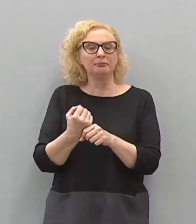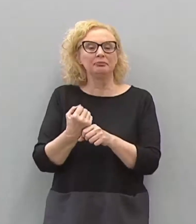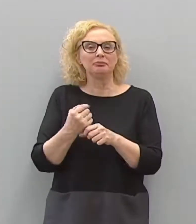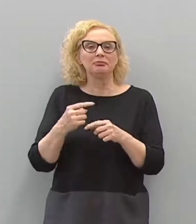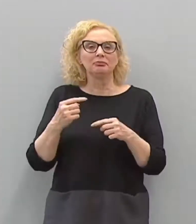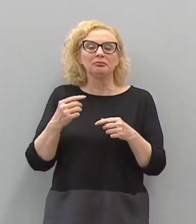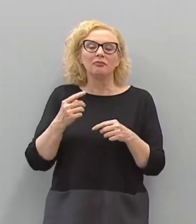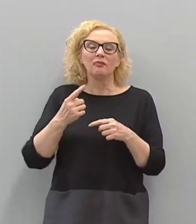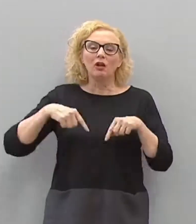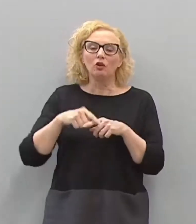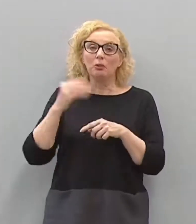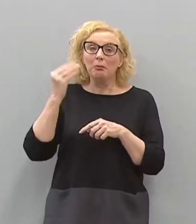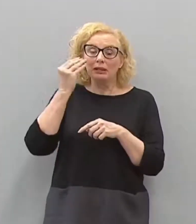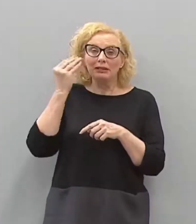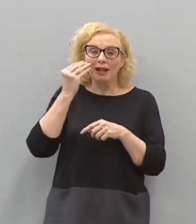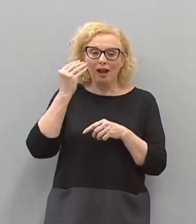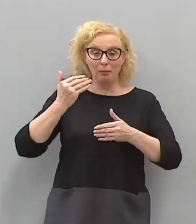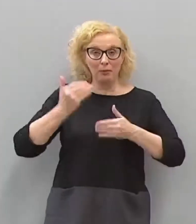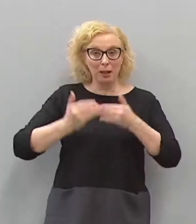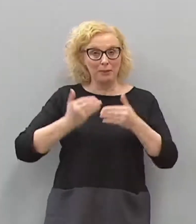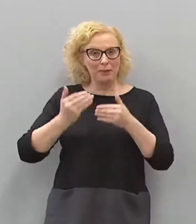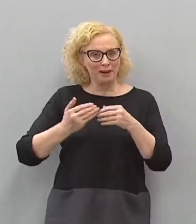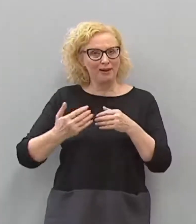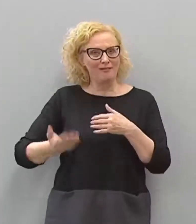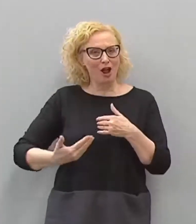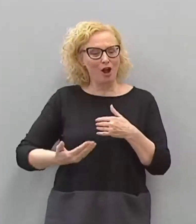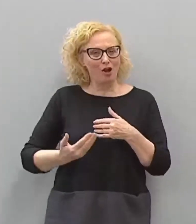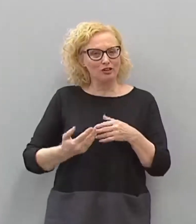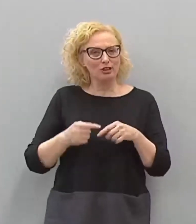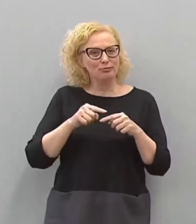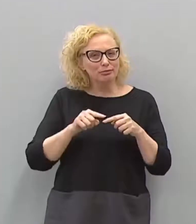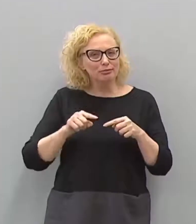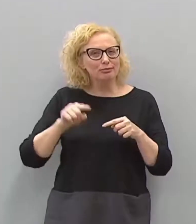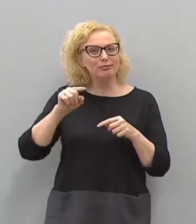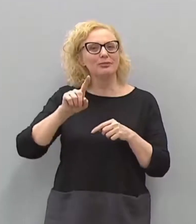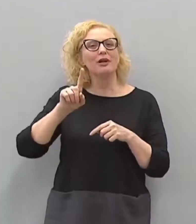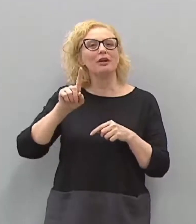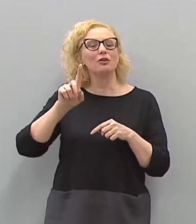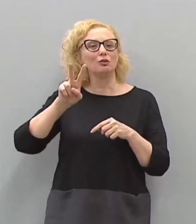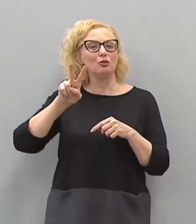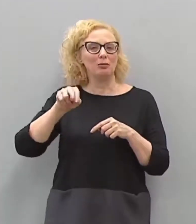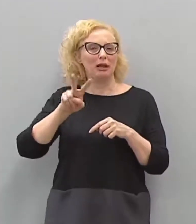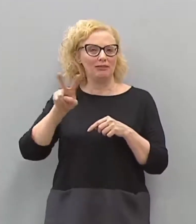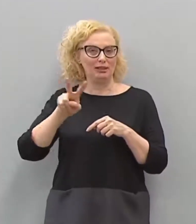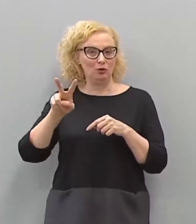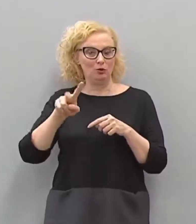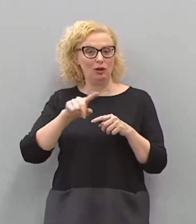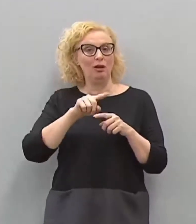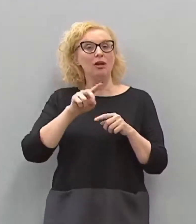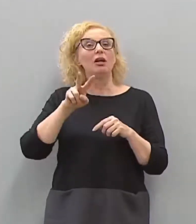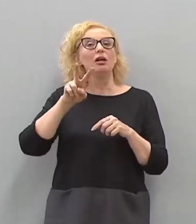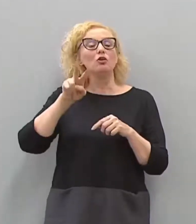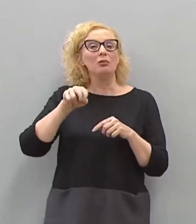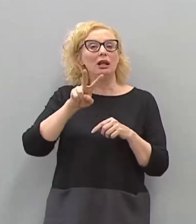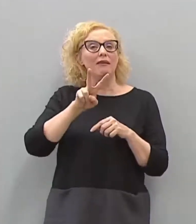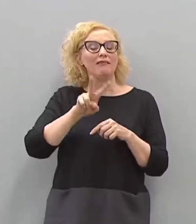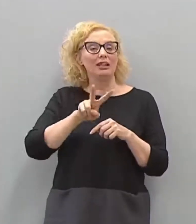contiamo di proseguire con questa accelerazione anche nel 2022 per completare il progetto nella sua interezza nel 2022